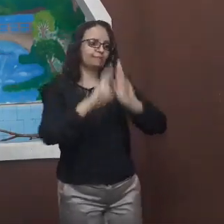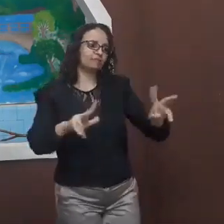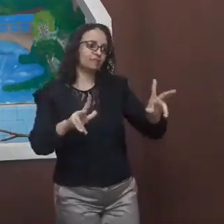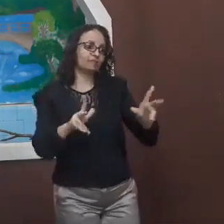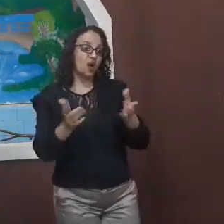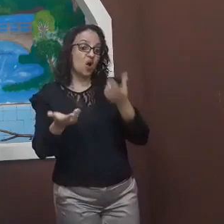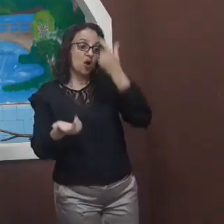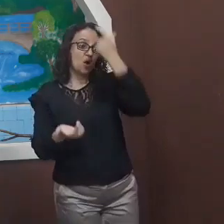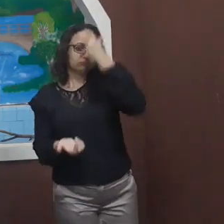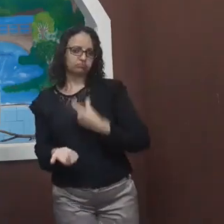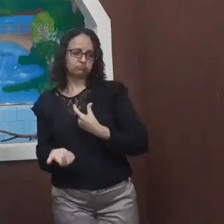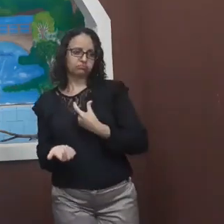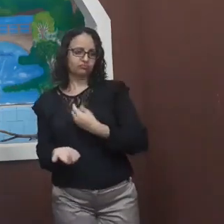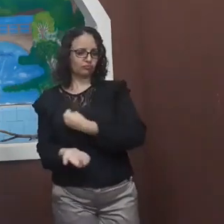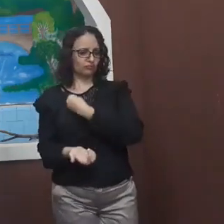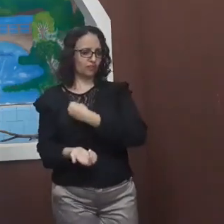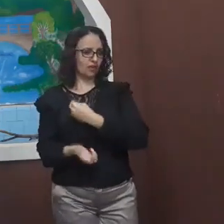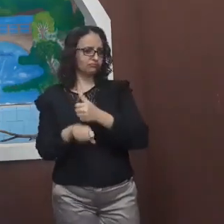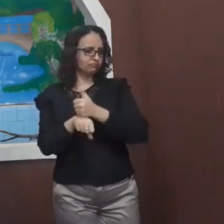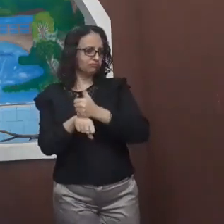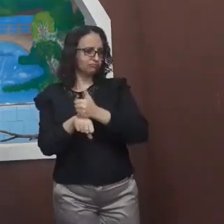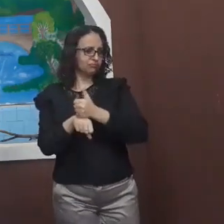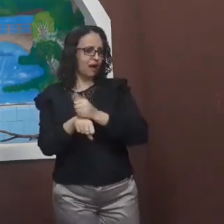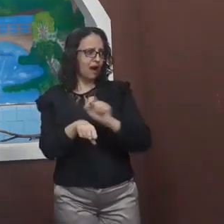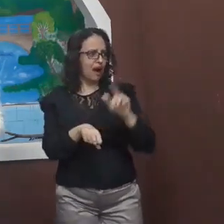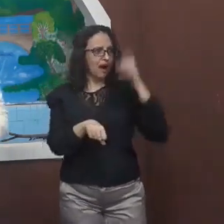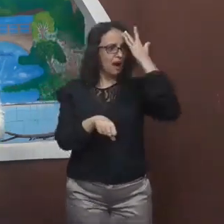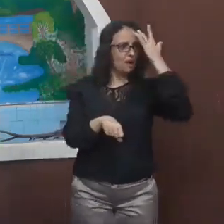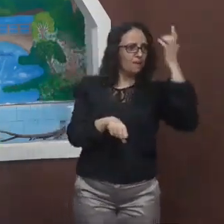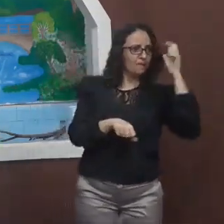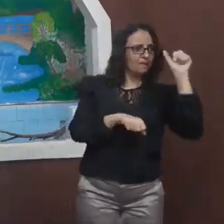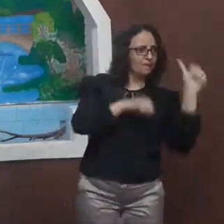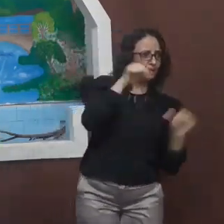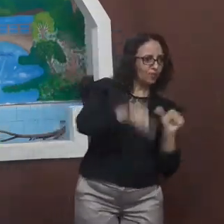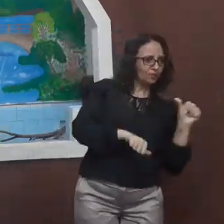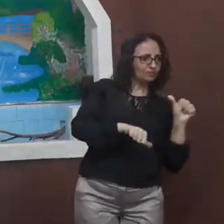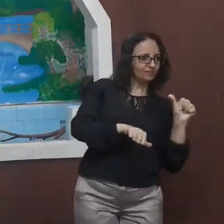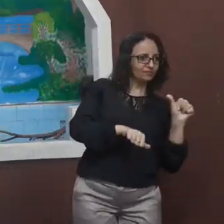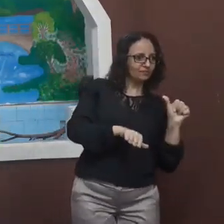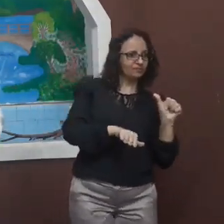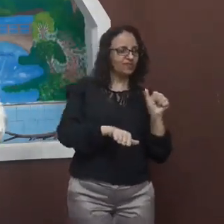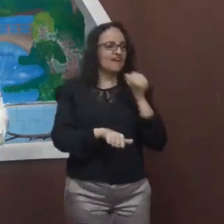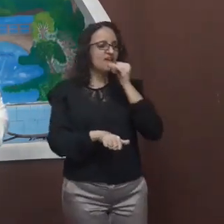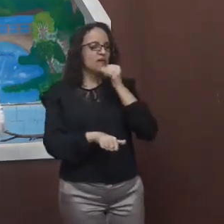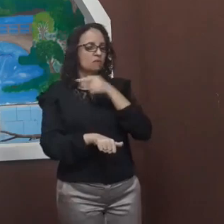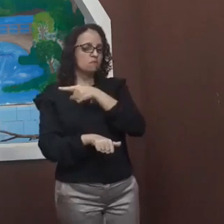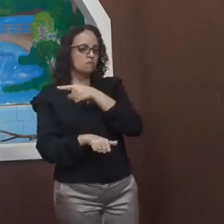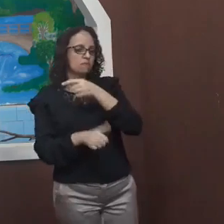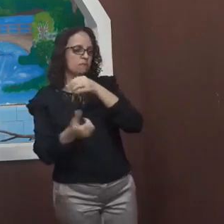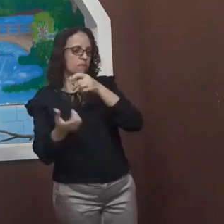isso. Eu falo da minha vida profissional. Se eu começar a contar minha vida profissional, trabalhava na olaria, da olaria fui